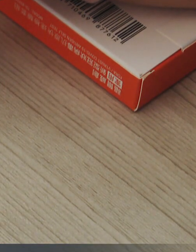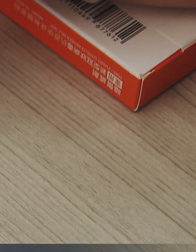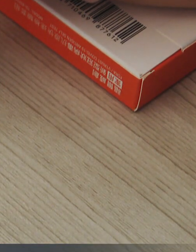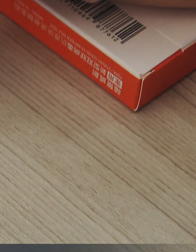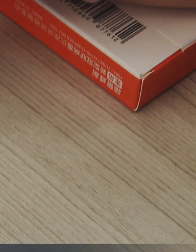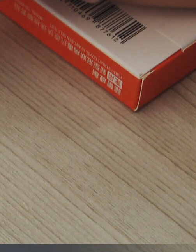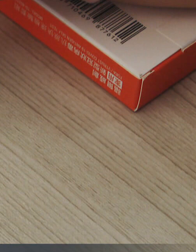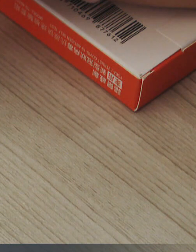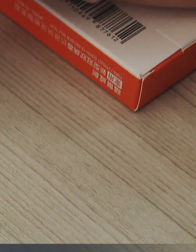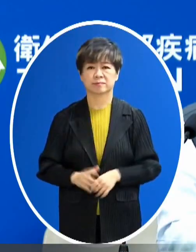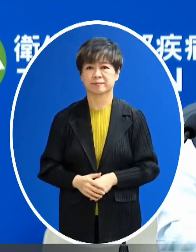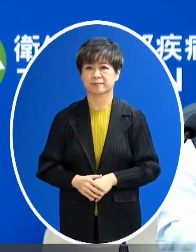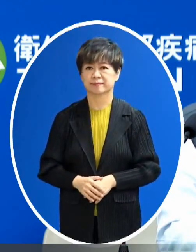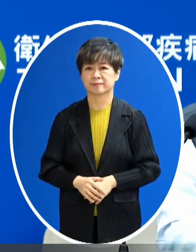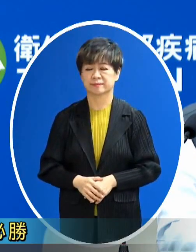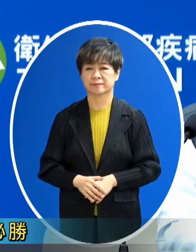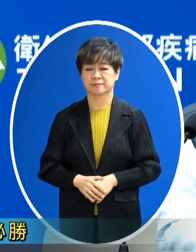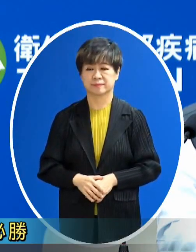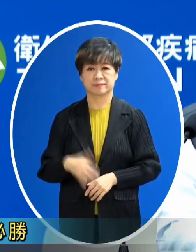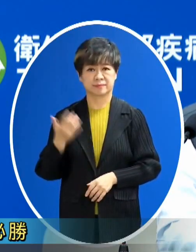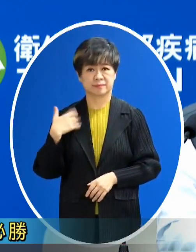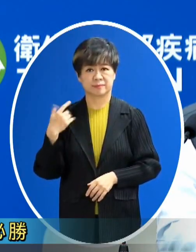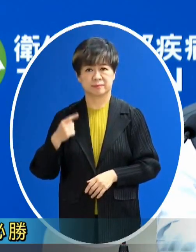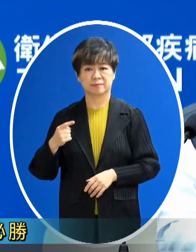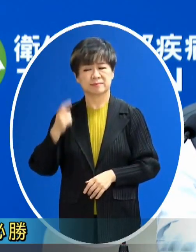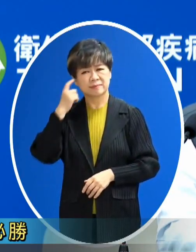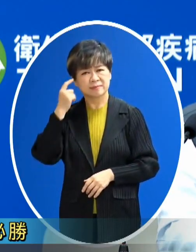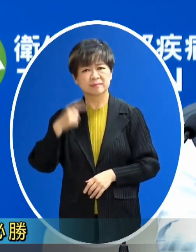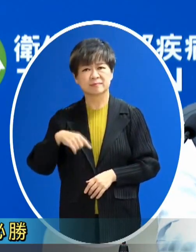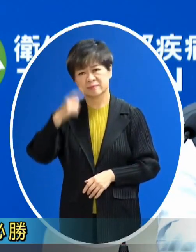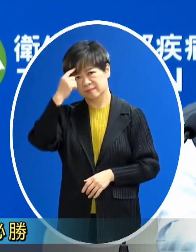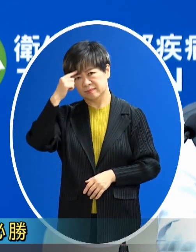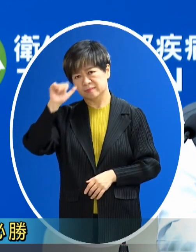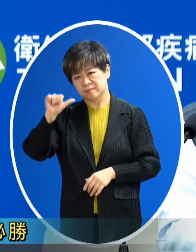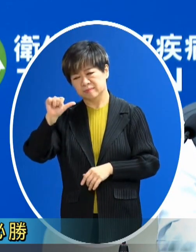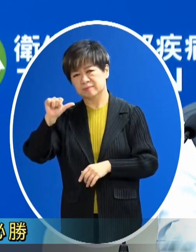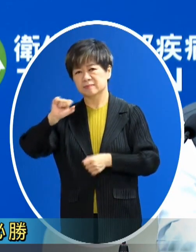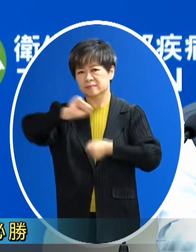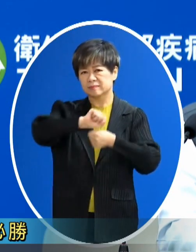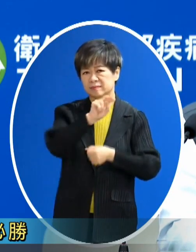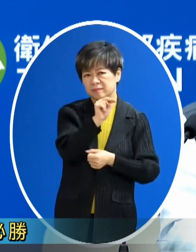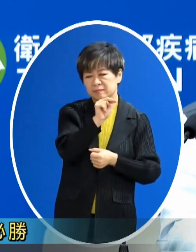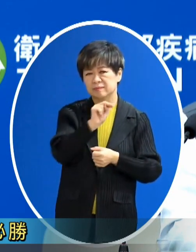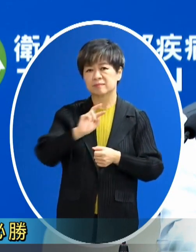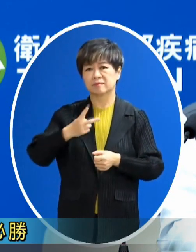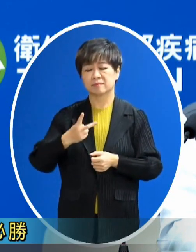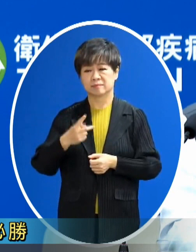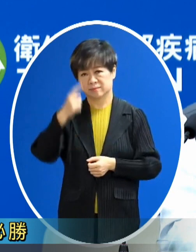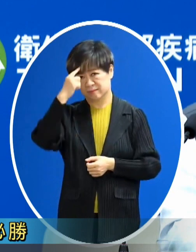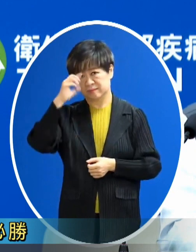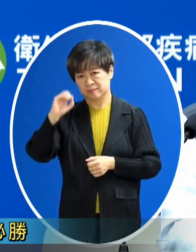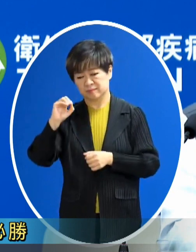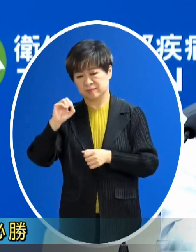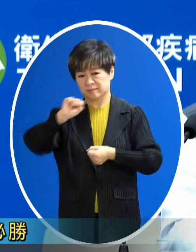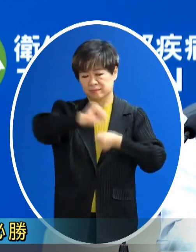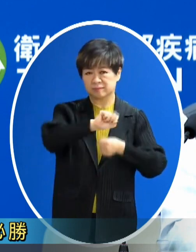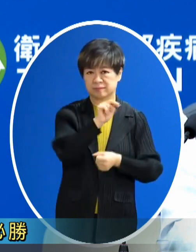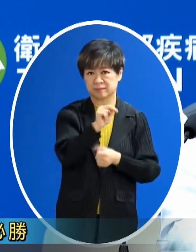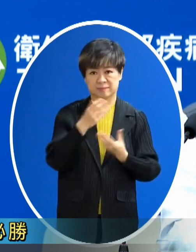上路时间表。 5+N 改成0+N 的时候，因为我们这个没有强制，假设没有强制隔离，假设是用建议隔离的